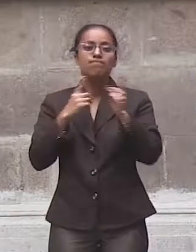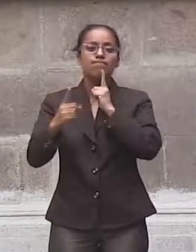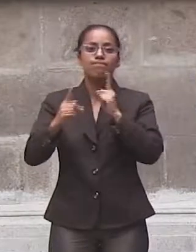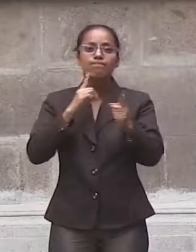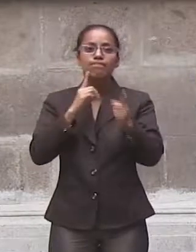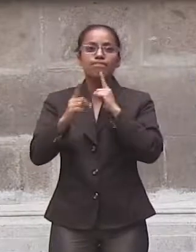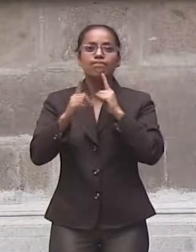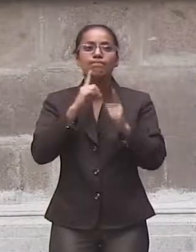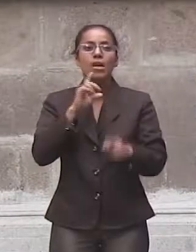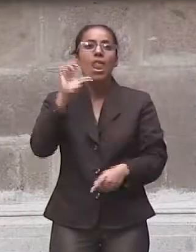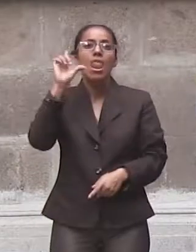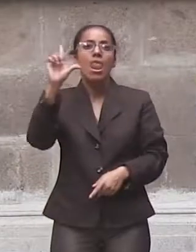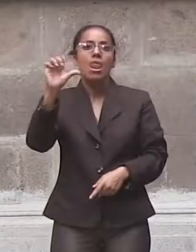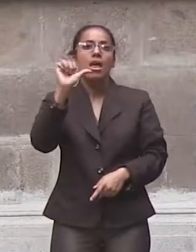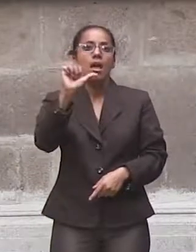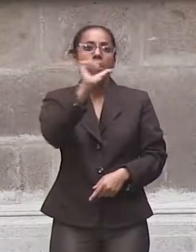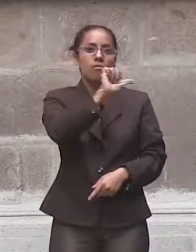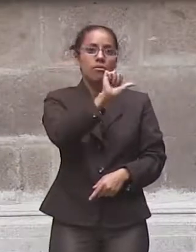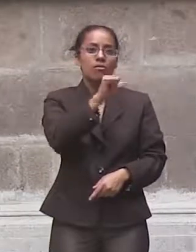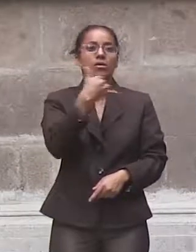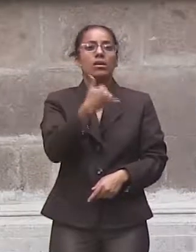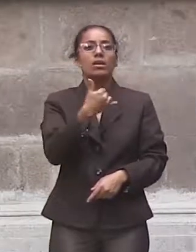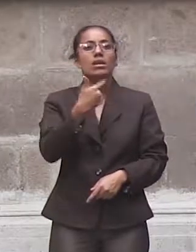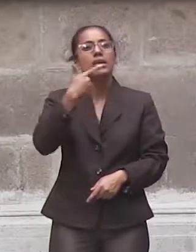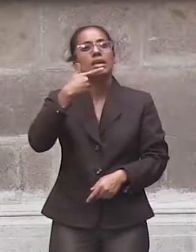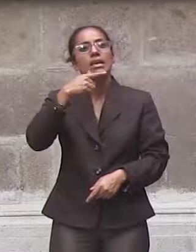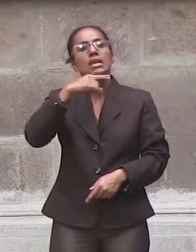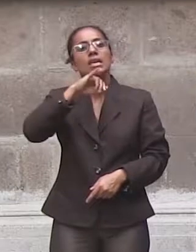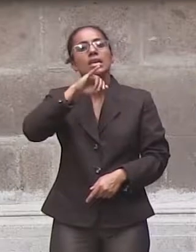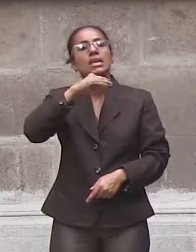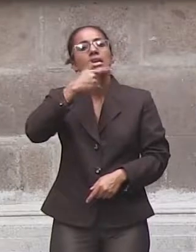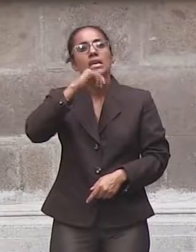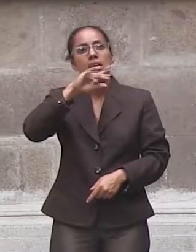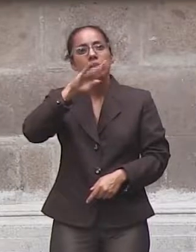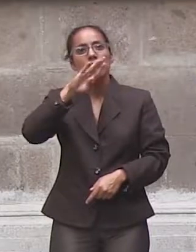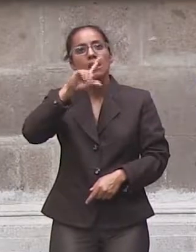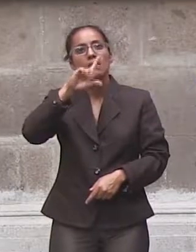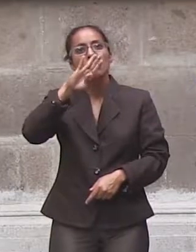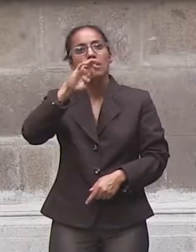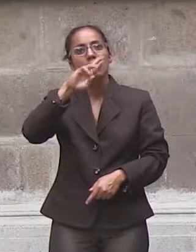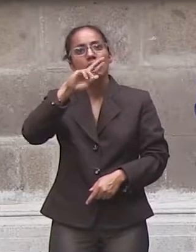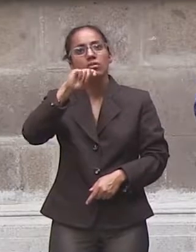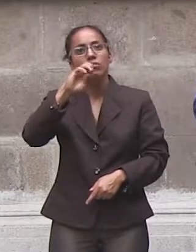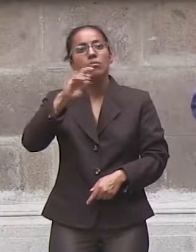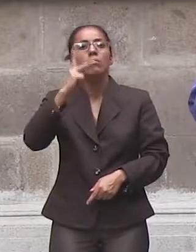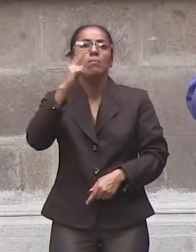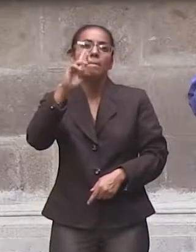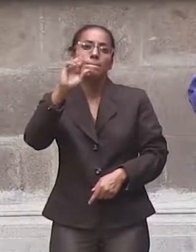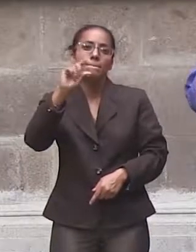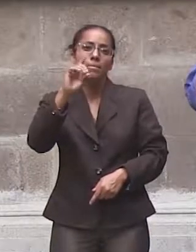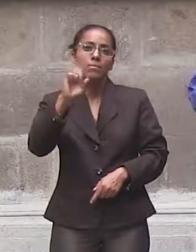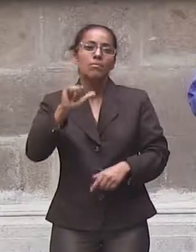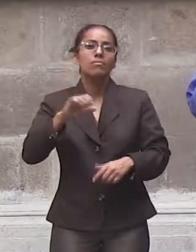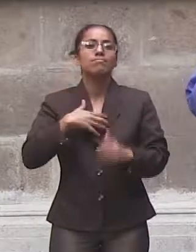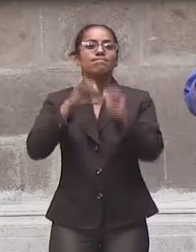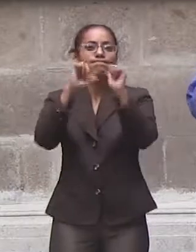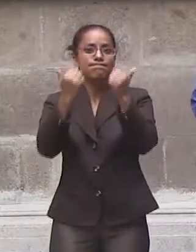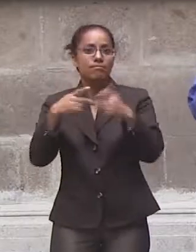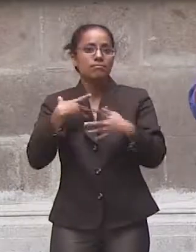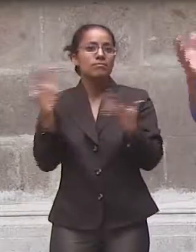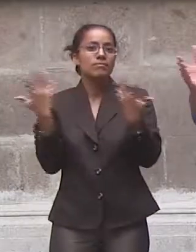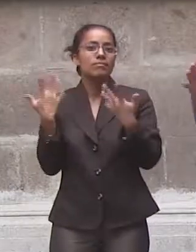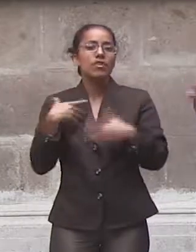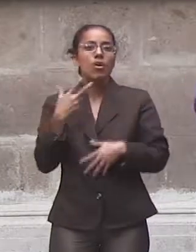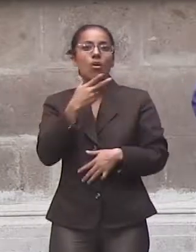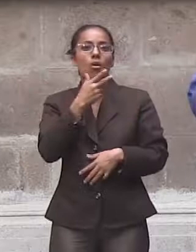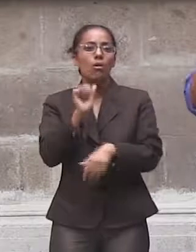entre el laboratorio arte alameda y gilberto prado que es el artista que está exponiendo una esto